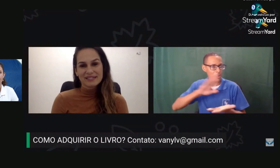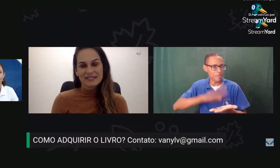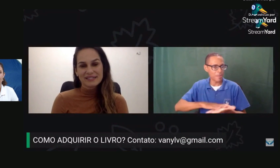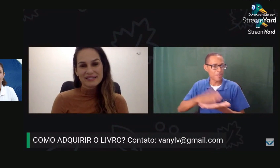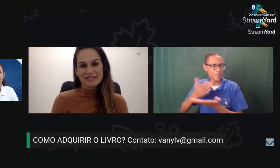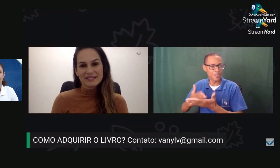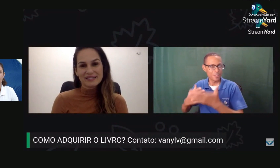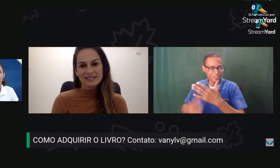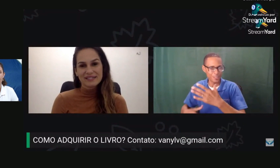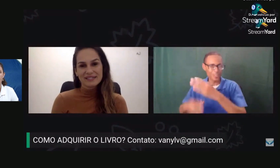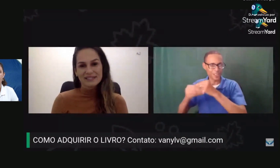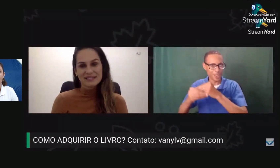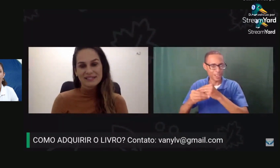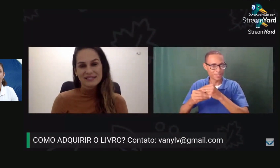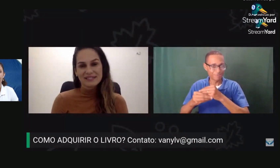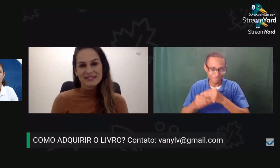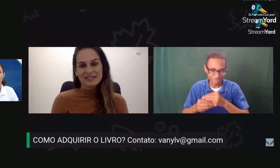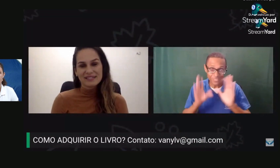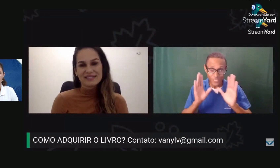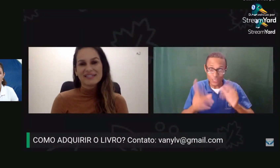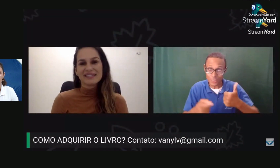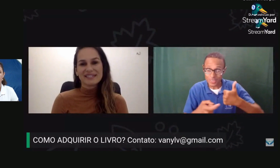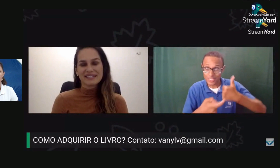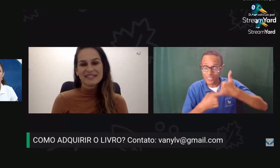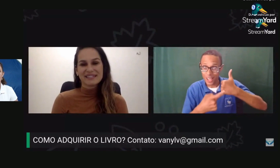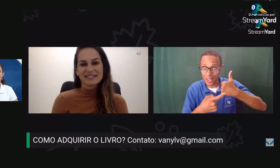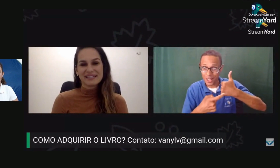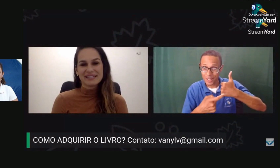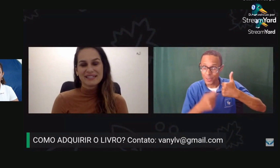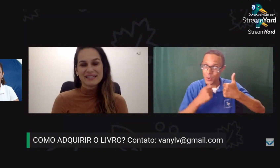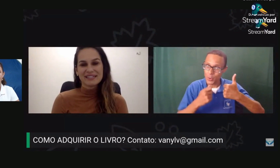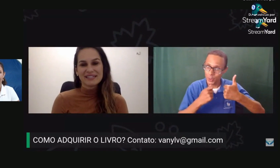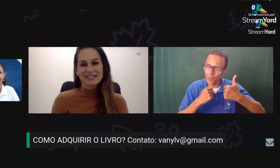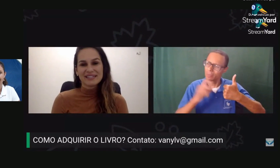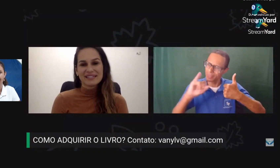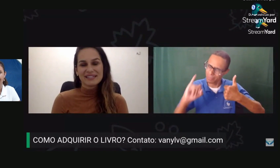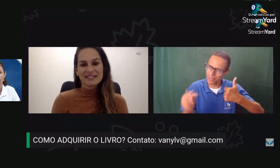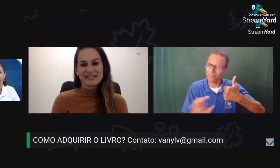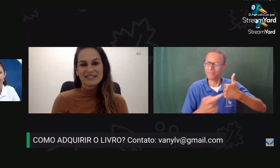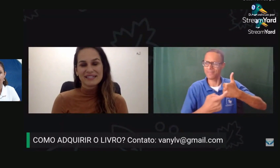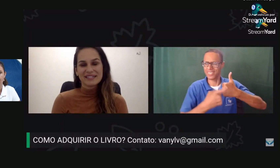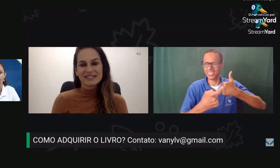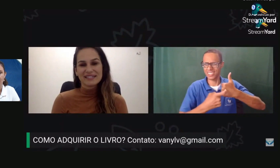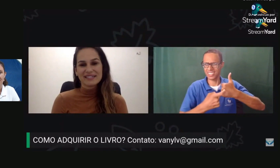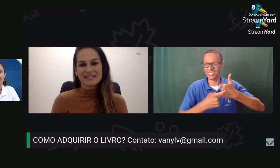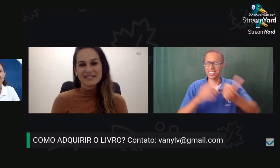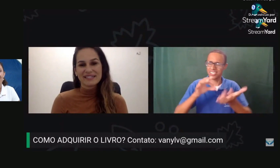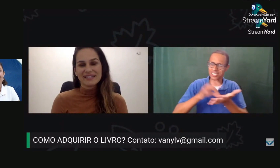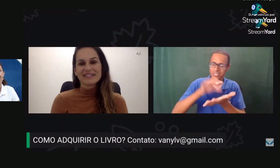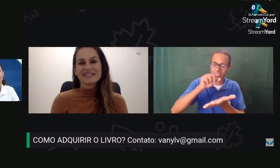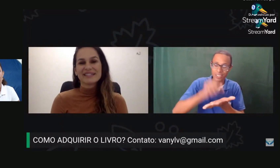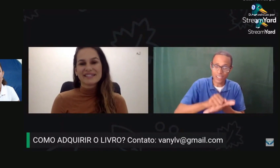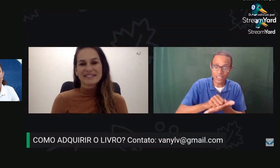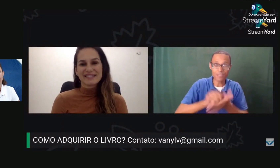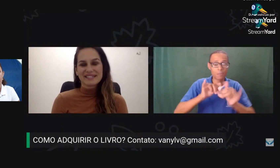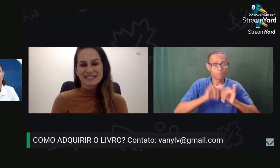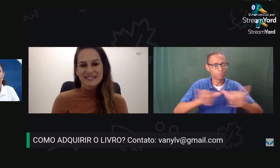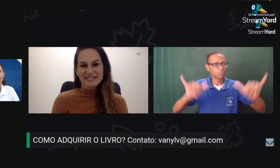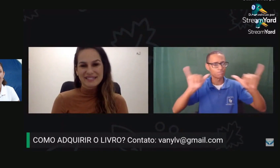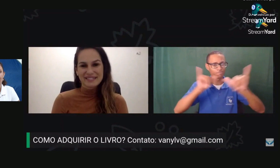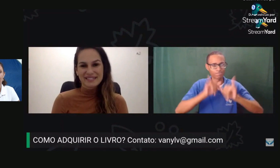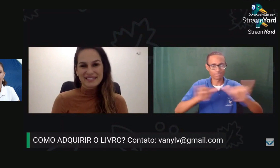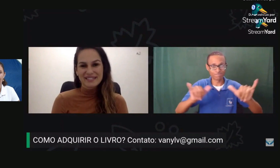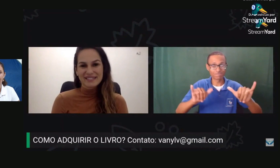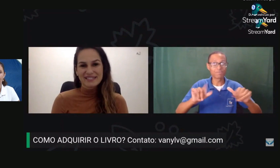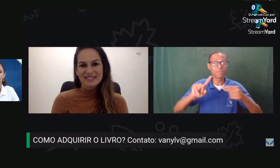na próxima semana, vocês terão então a tradução direta, né? A interpretação voz. E aproveita então para